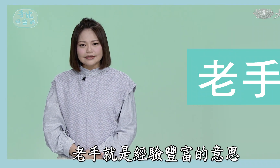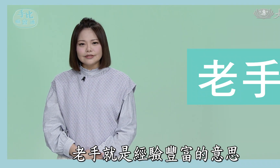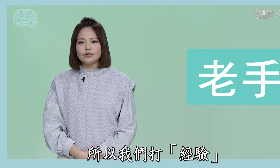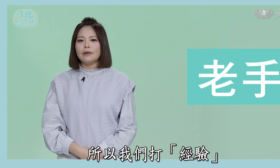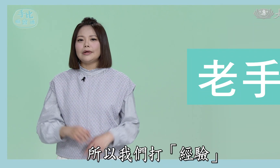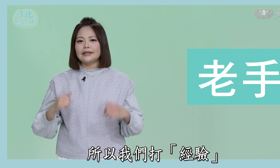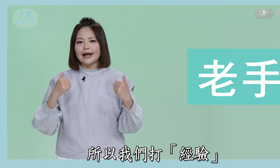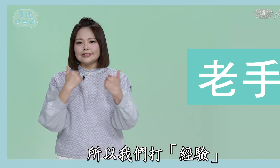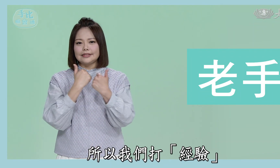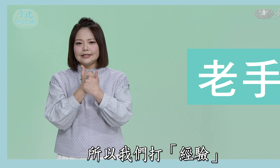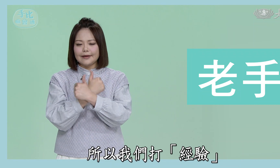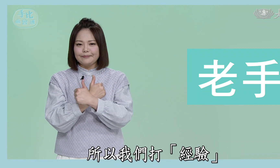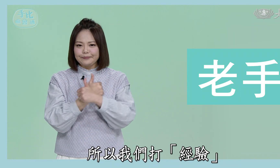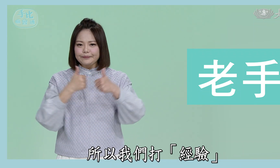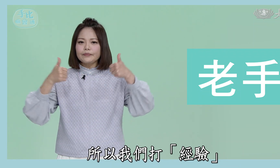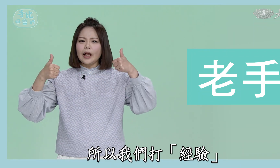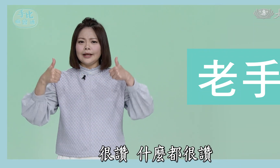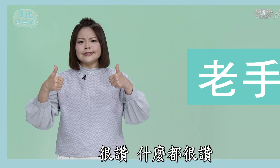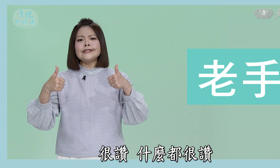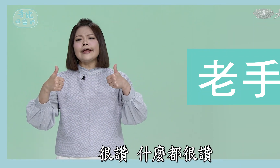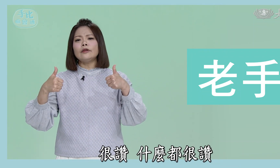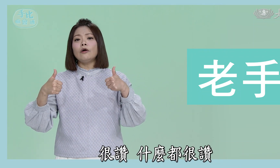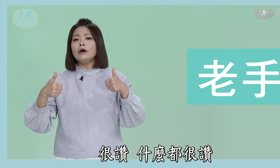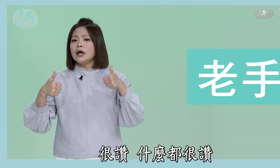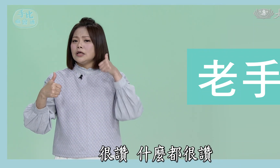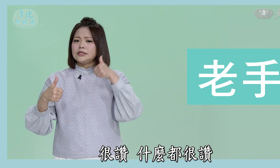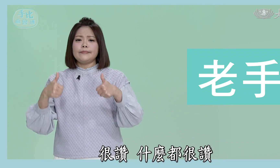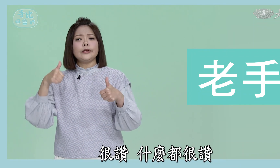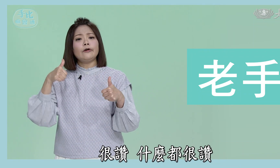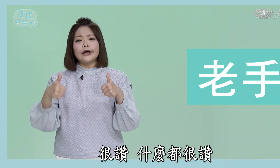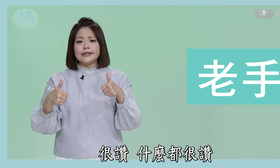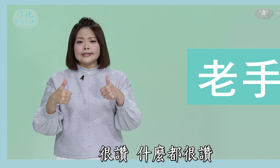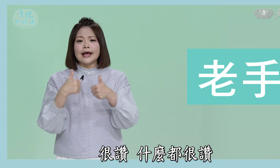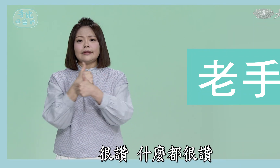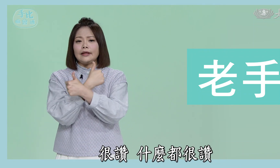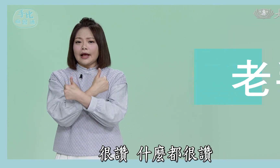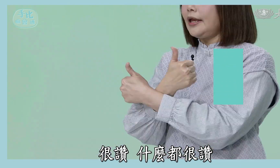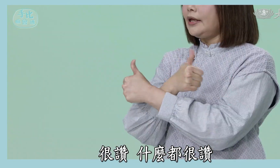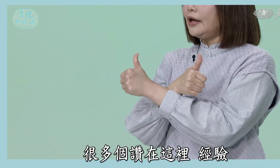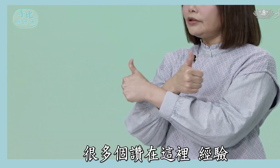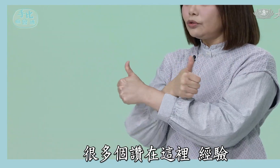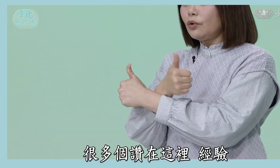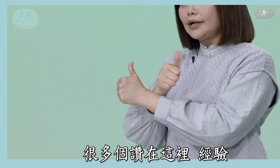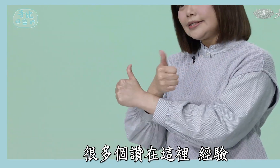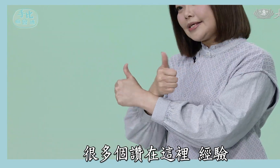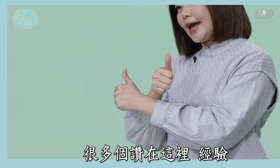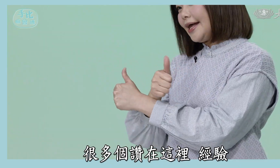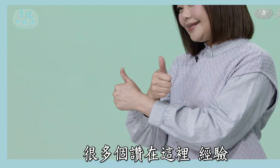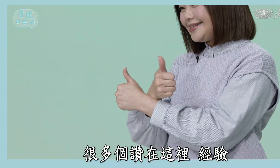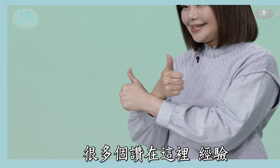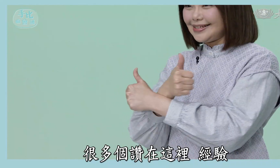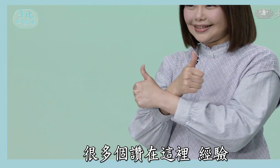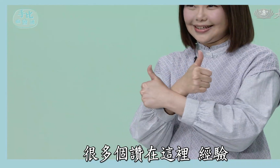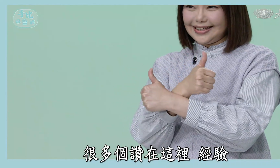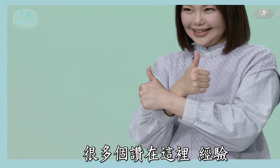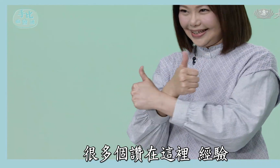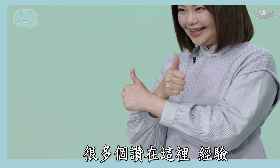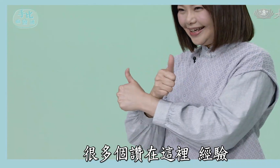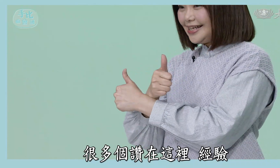所以我们打经验。很赞哦，什么都很赞，嘿，很多个赞在这里，